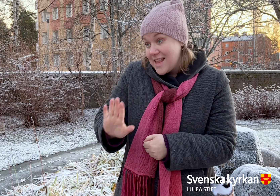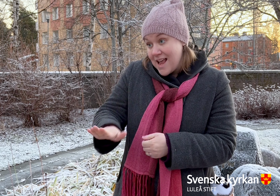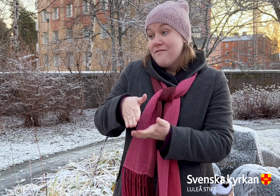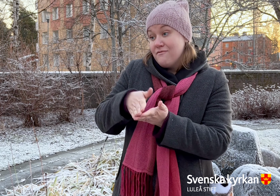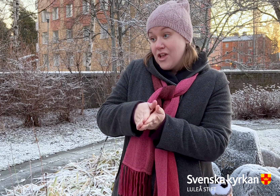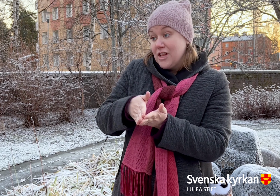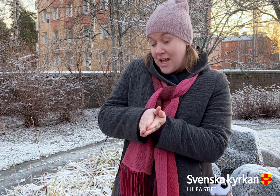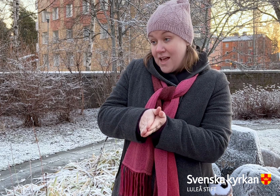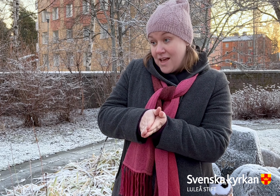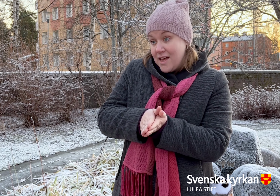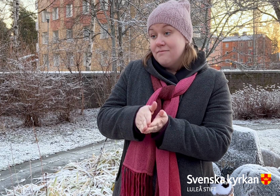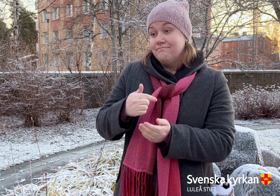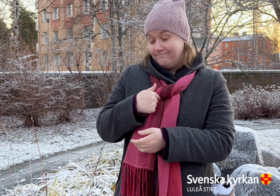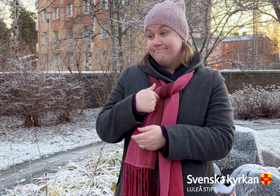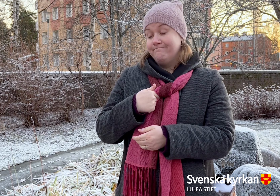dina fötter.